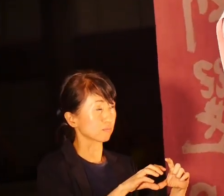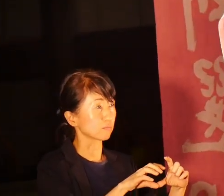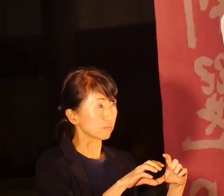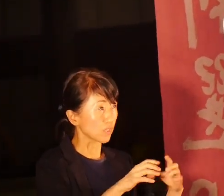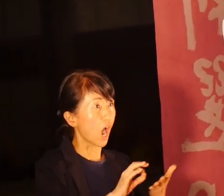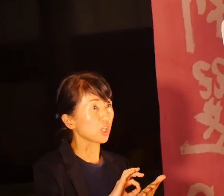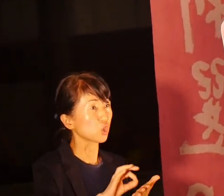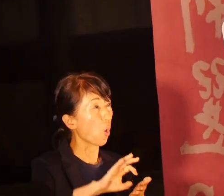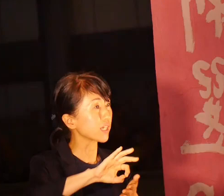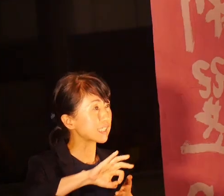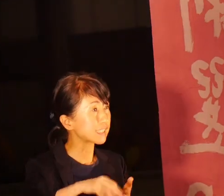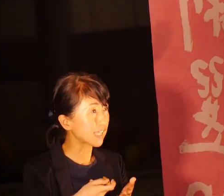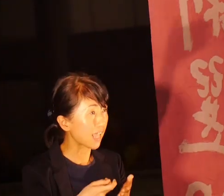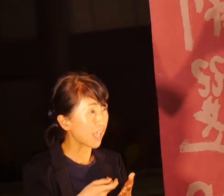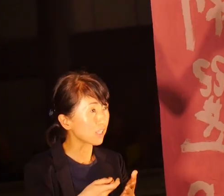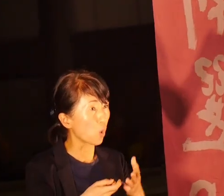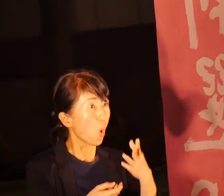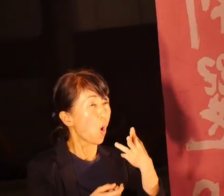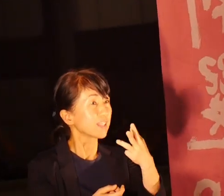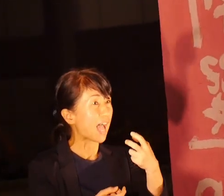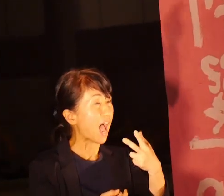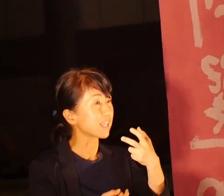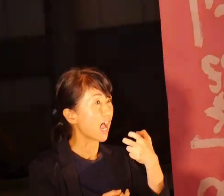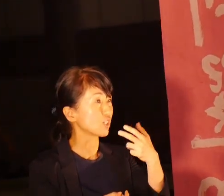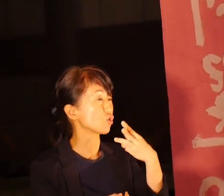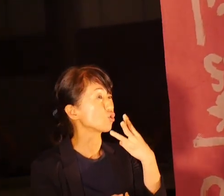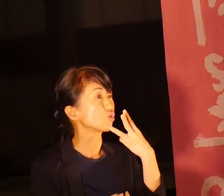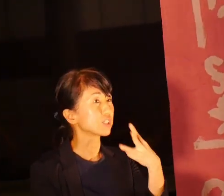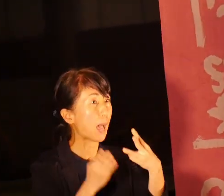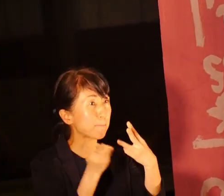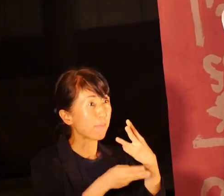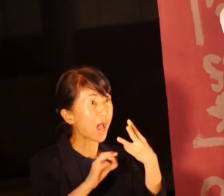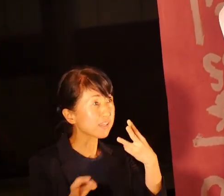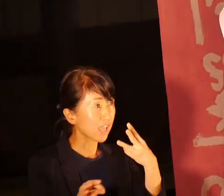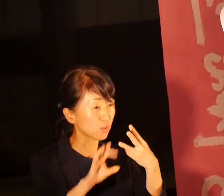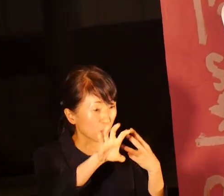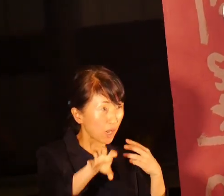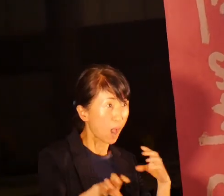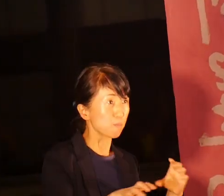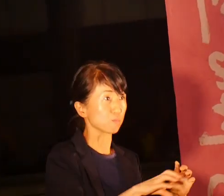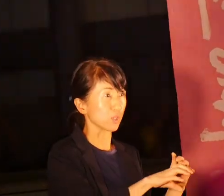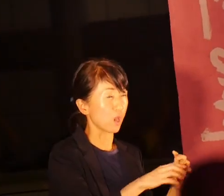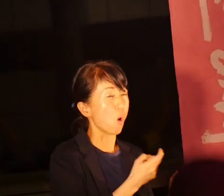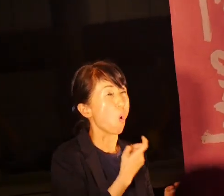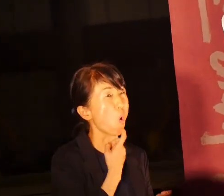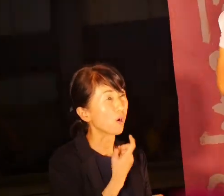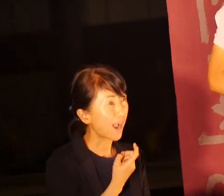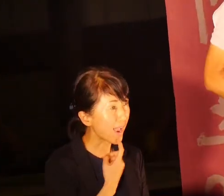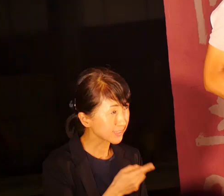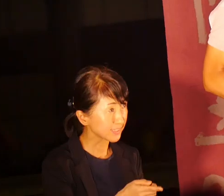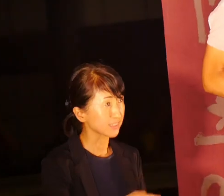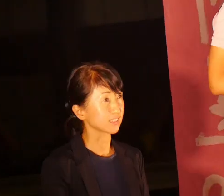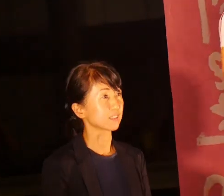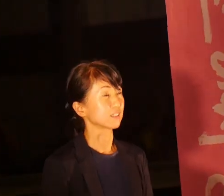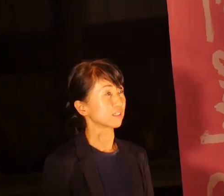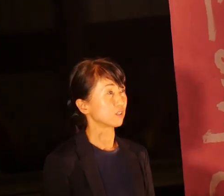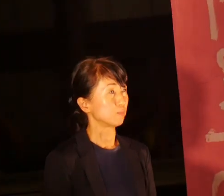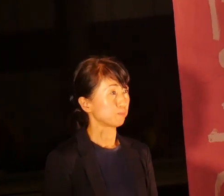消費税の 73% が使われてたっていう計算が成り立つ。おかしいじゃないか。